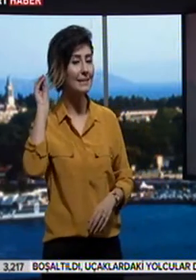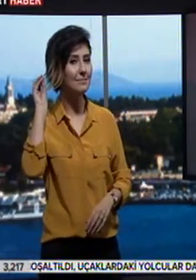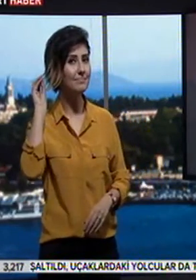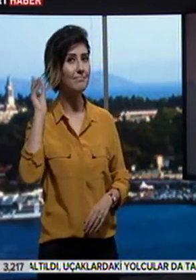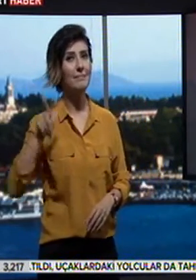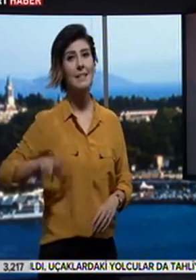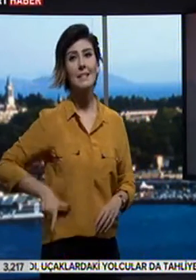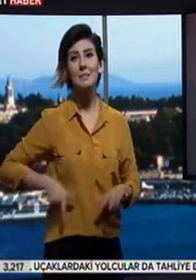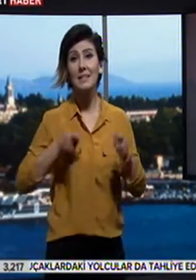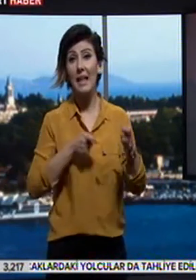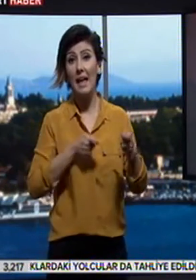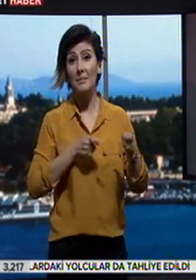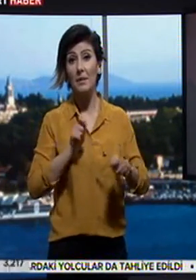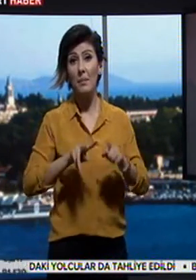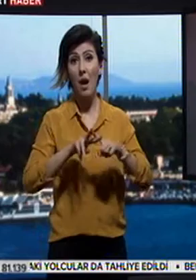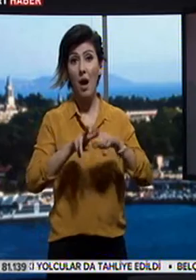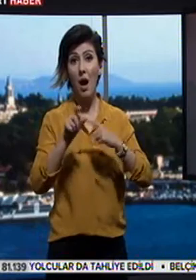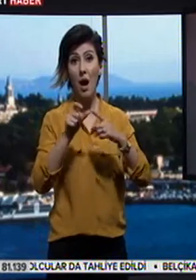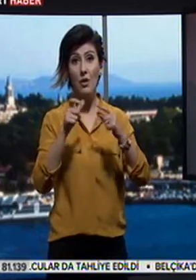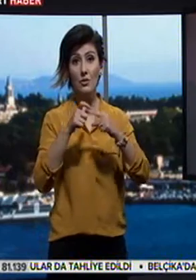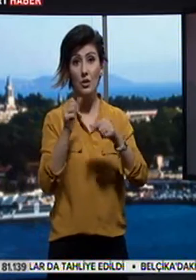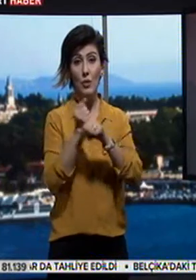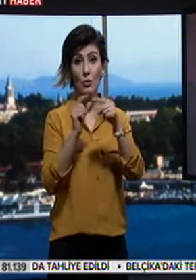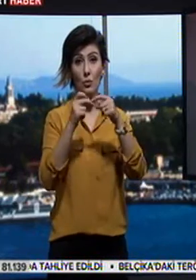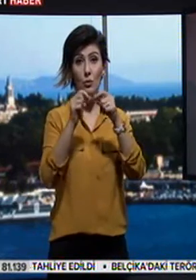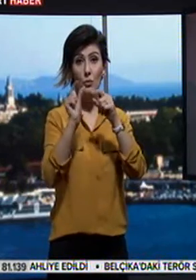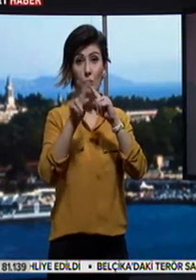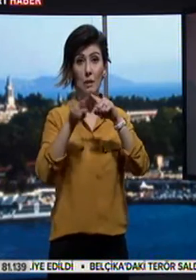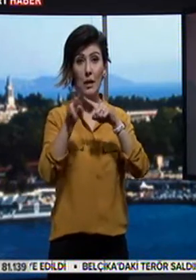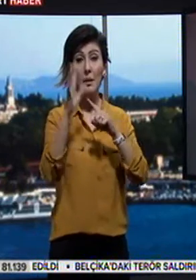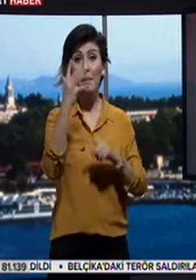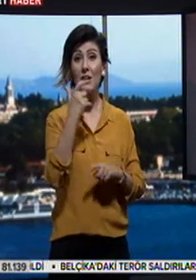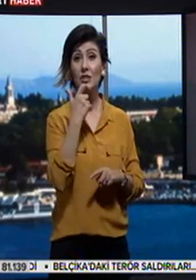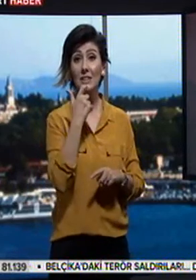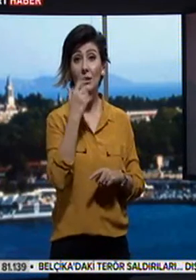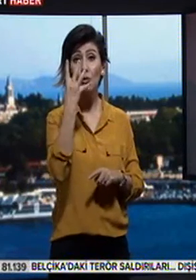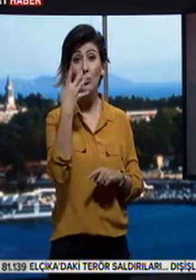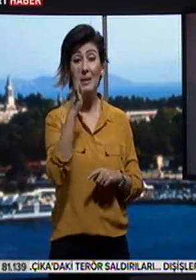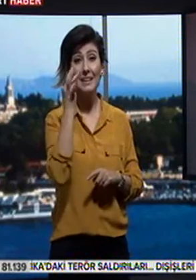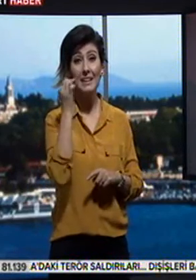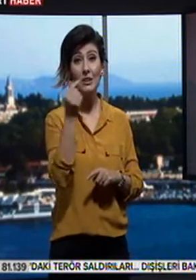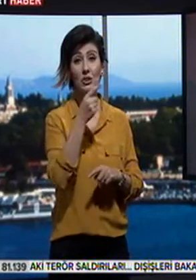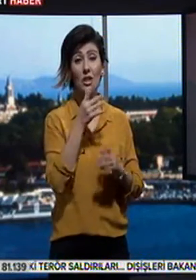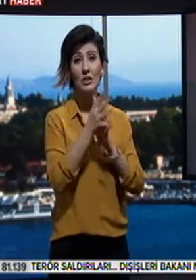öğrendi. İzmir'de eğitmenlik yapan Ayşe Gürbulak 5 yılda 4000 kişiye işaret dilini öğretti.